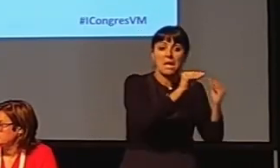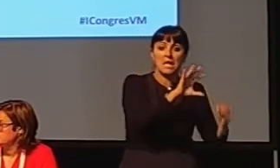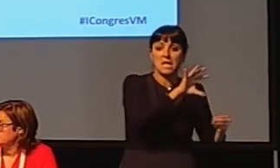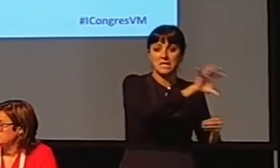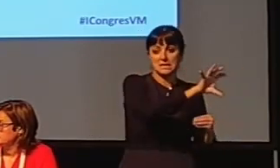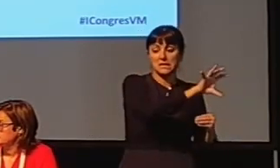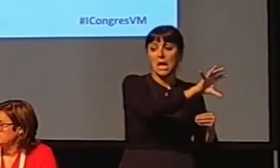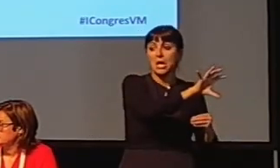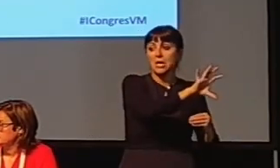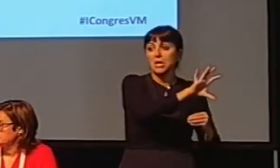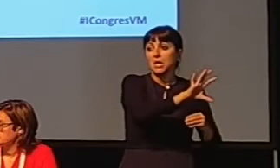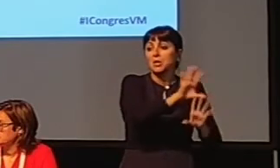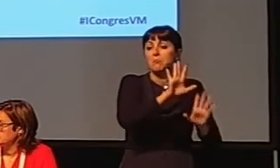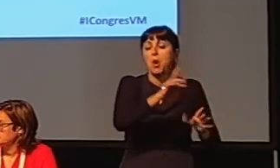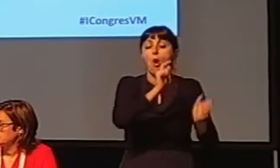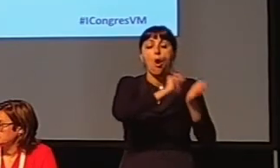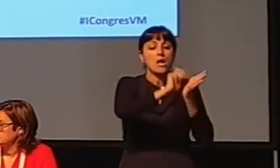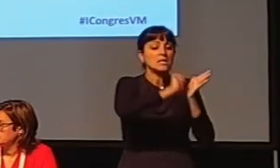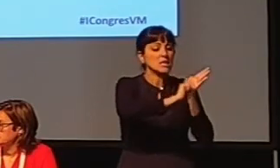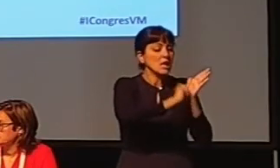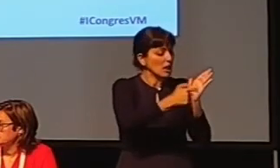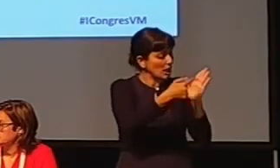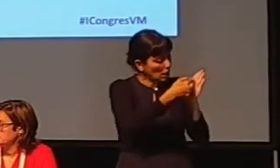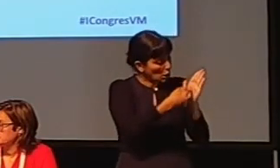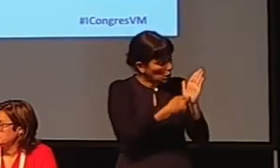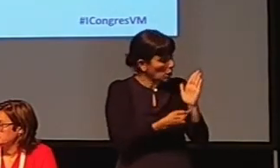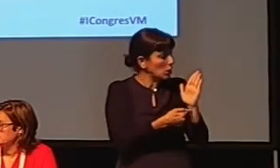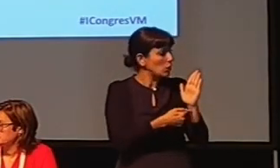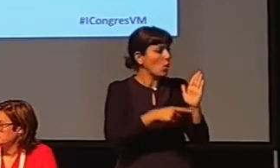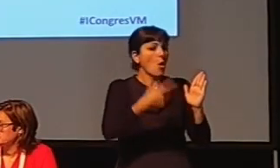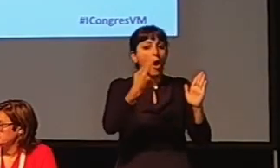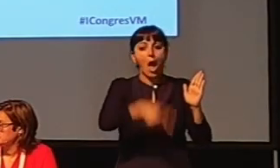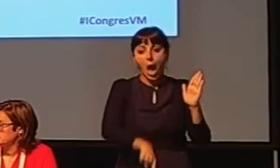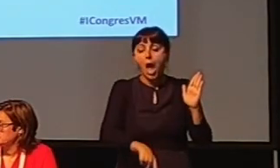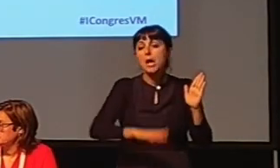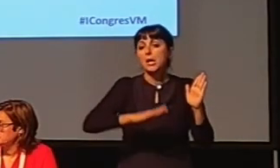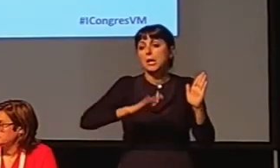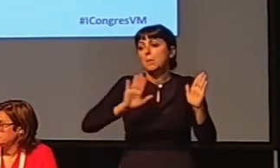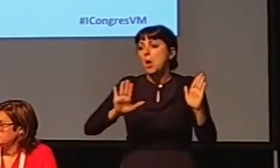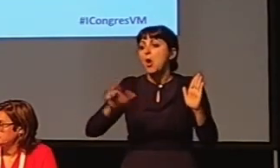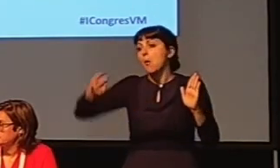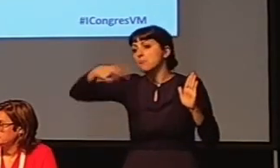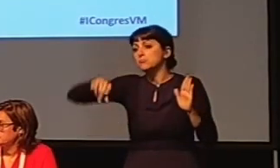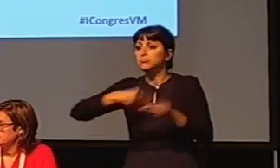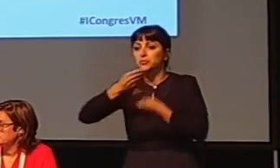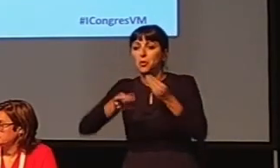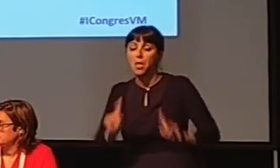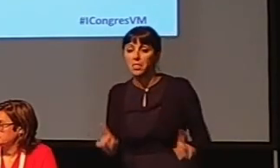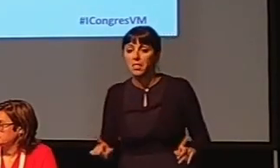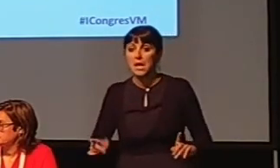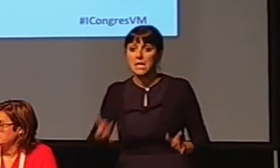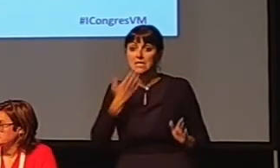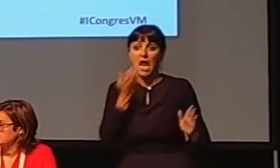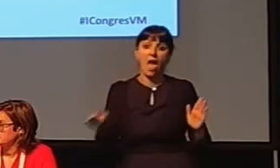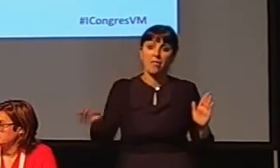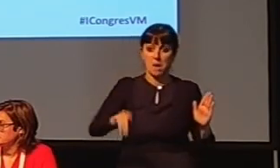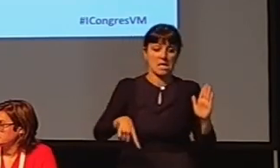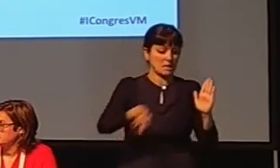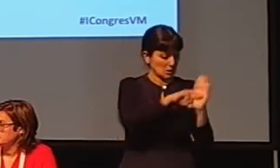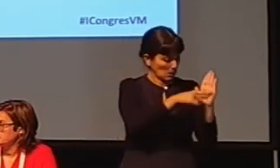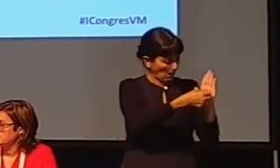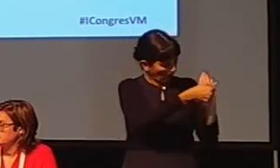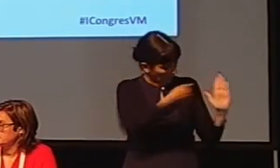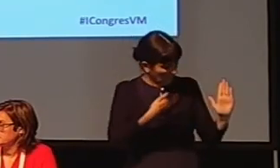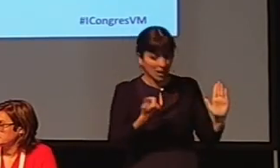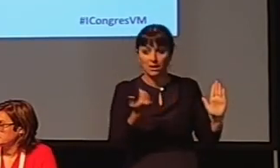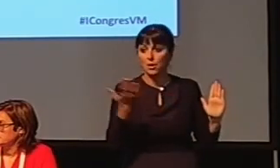com a mínim et serveixen per protestar i dir que està escrit, que no ho estàs fent, perquè clar, si ja ni tan sols està escrit, ni tan sols pot protestar.